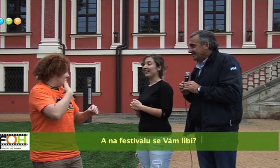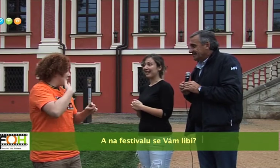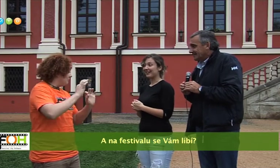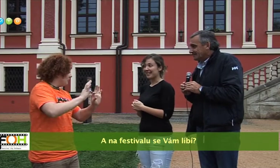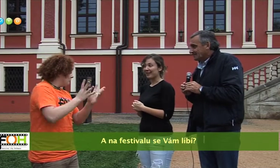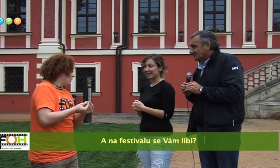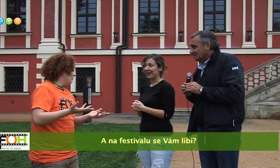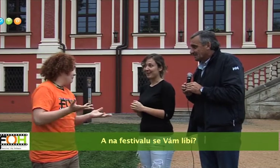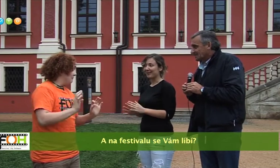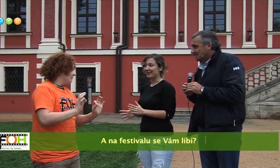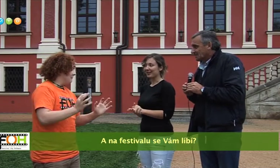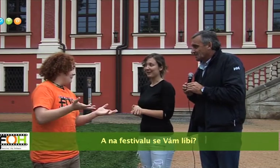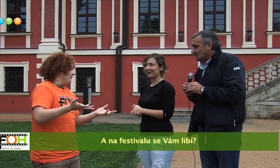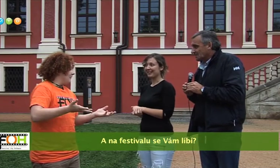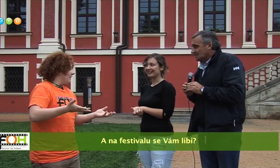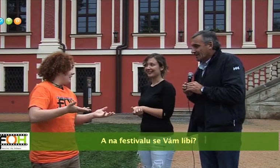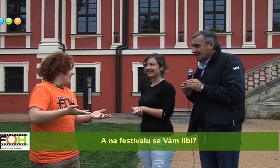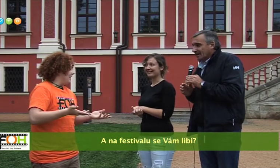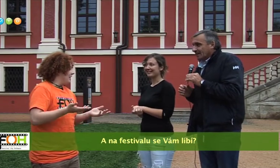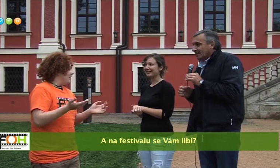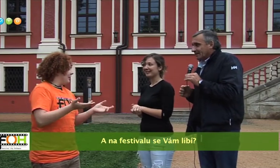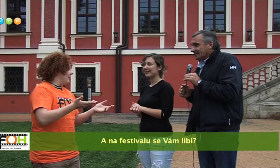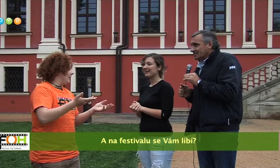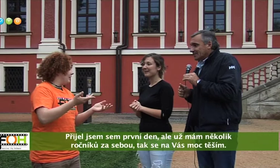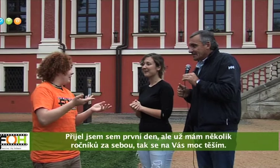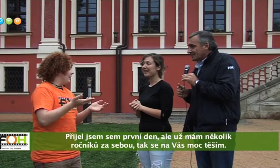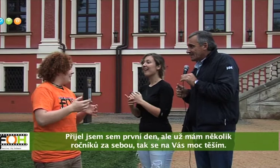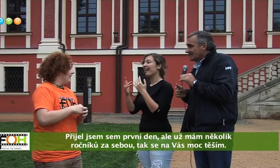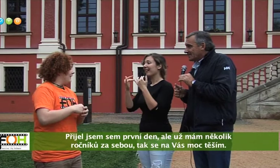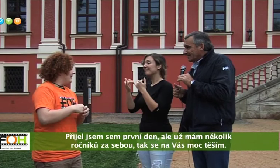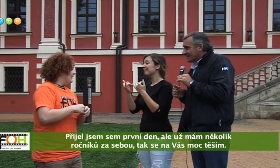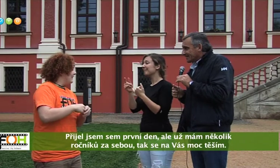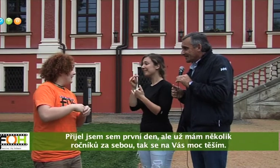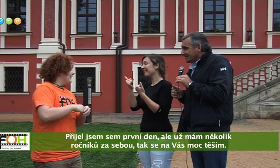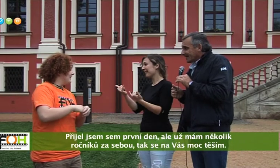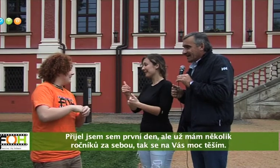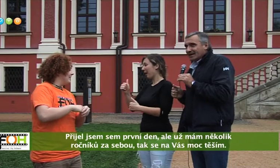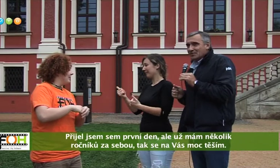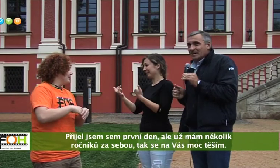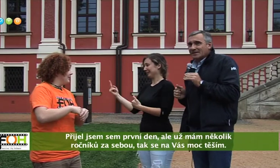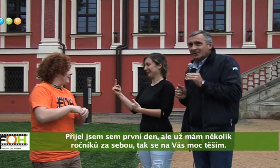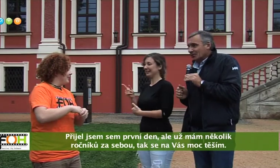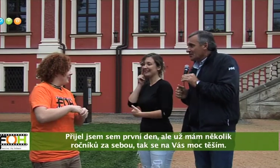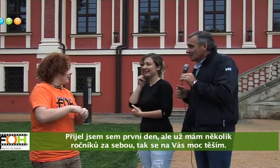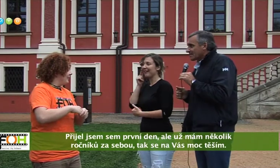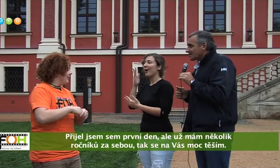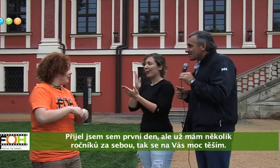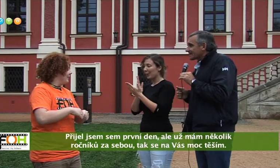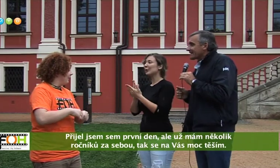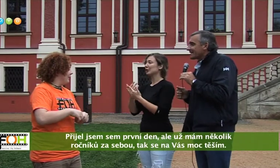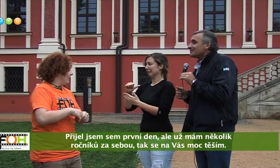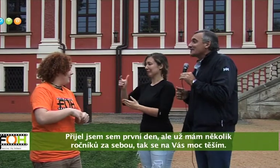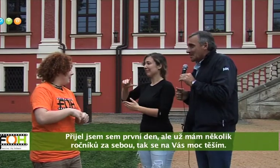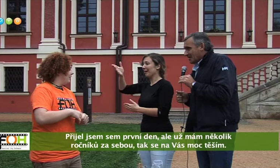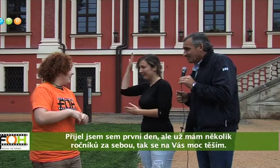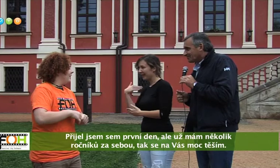Jo, a na festivalu se vám líbí? Je to všechno v pořádku? Přijel jsem sem první den, ale už mám několik ročníků za sebou, tak